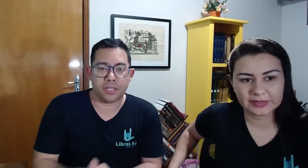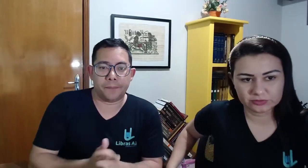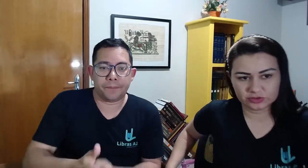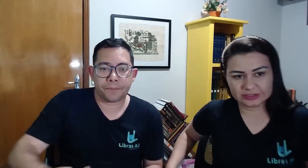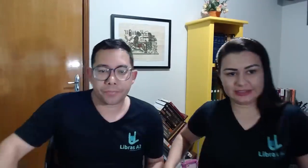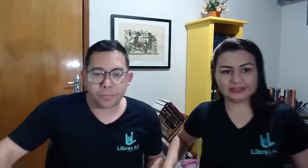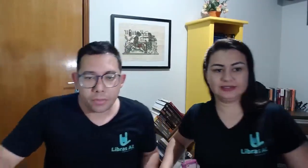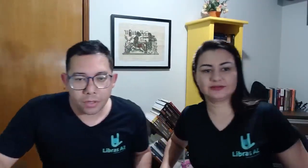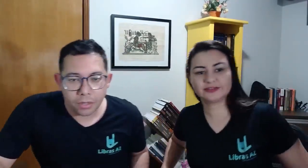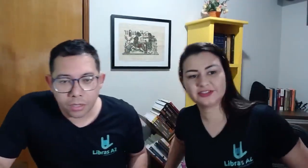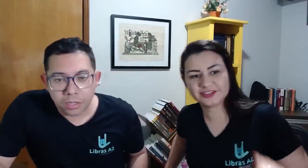aí.